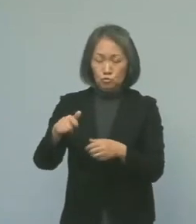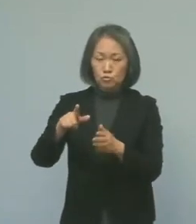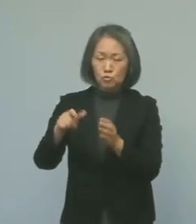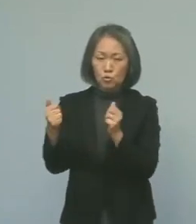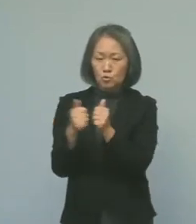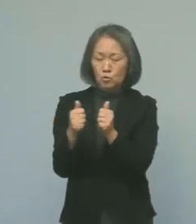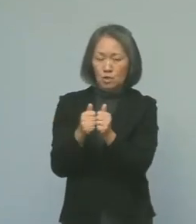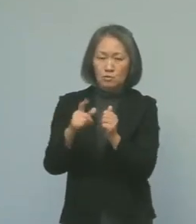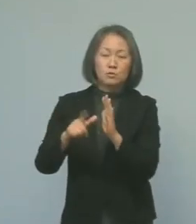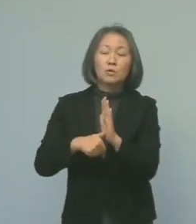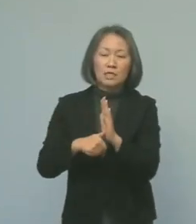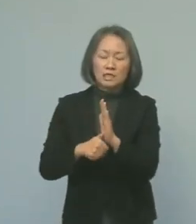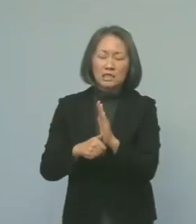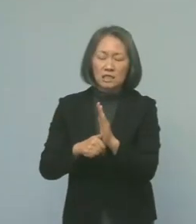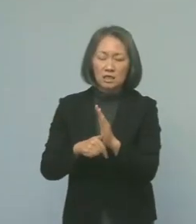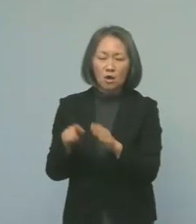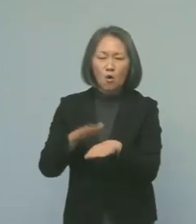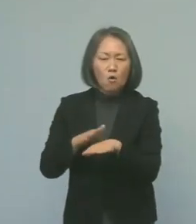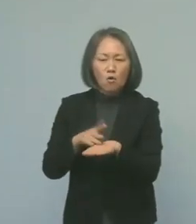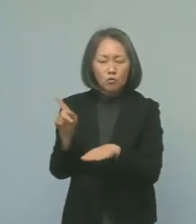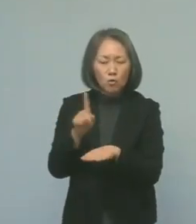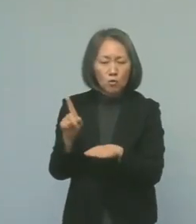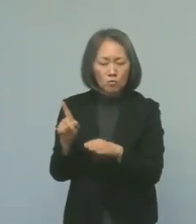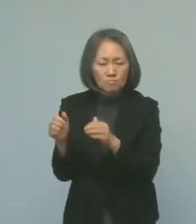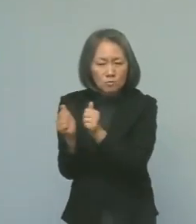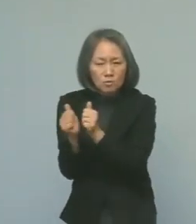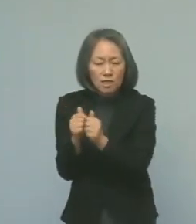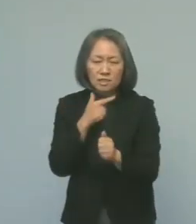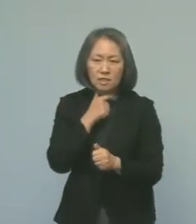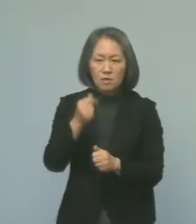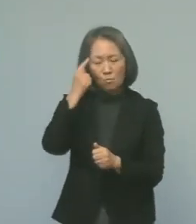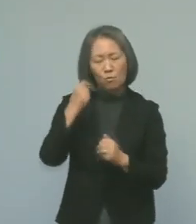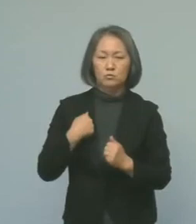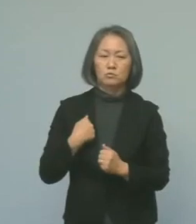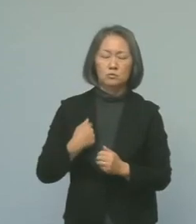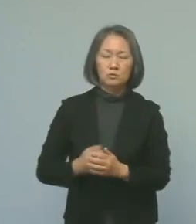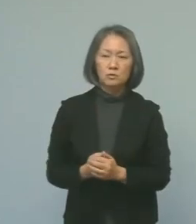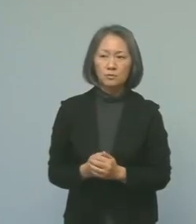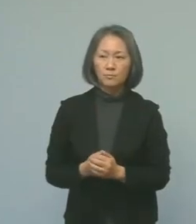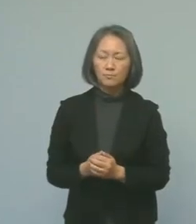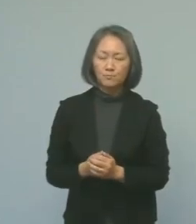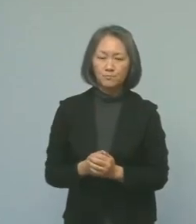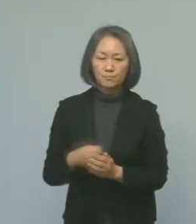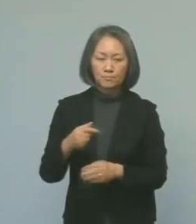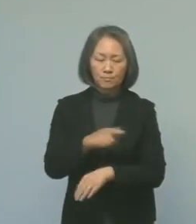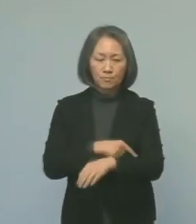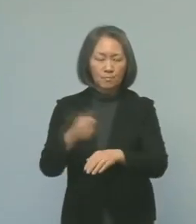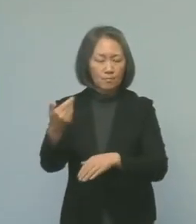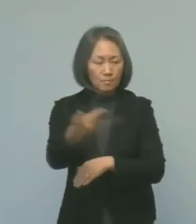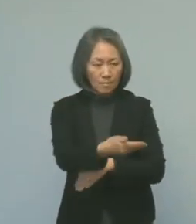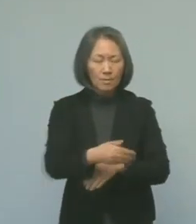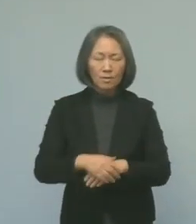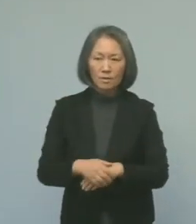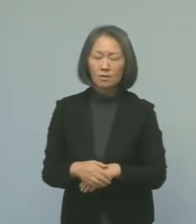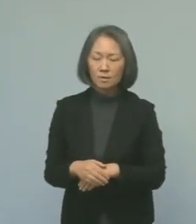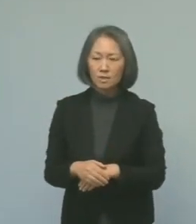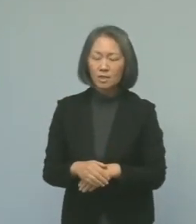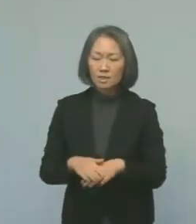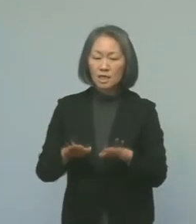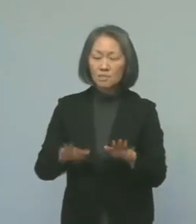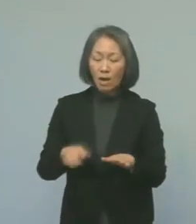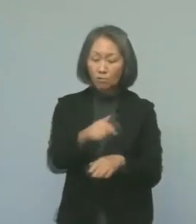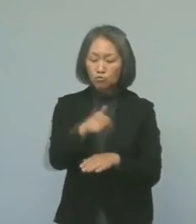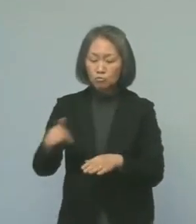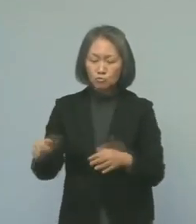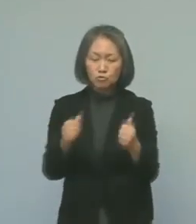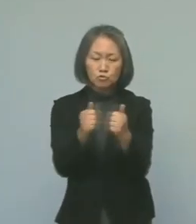どういうふうにするのか聞いていきたいと思います。 現状そのやり取りというのはどの程度まで進んでいるのか、も